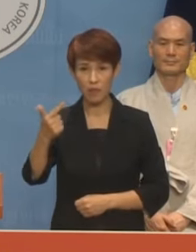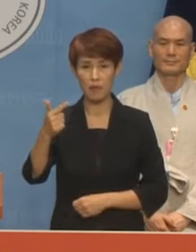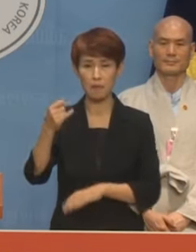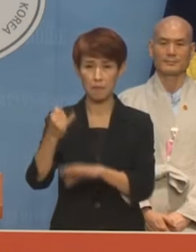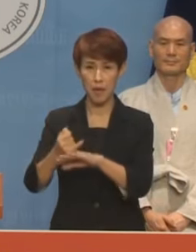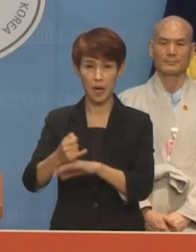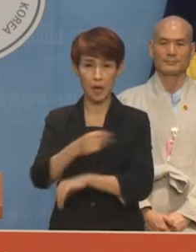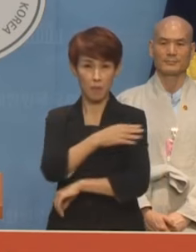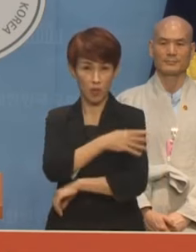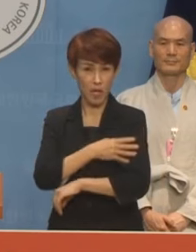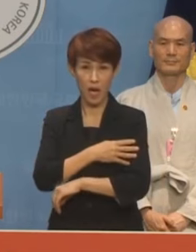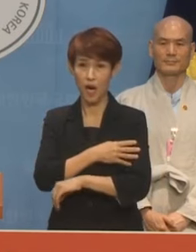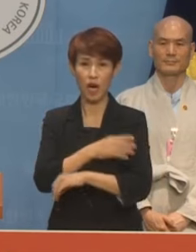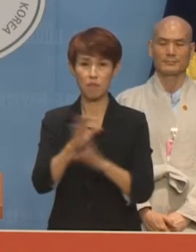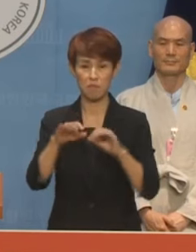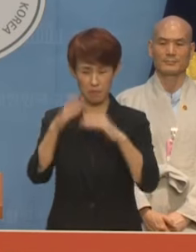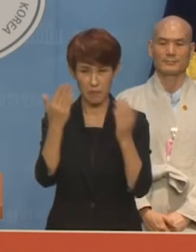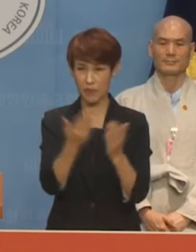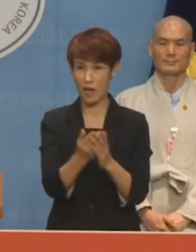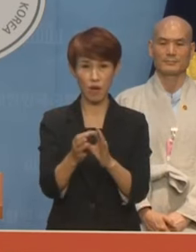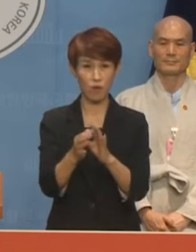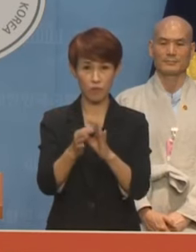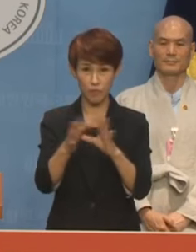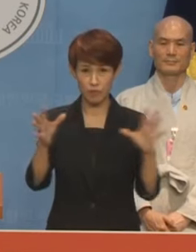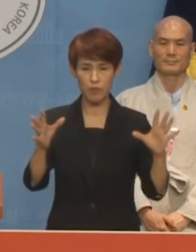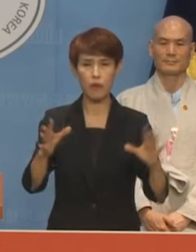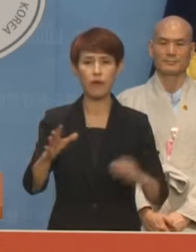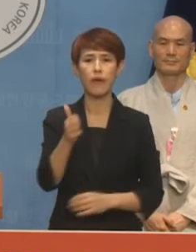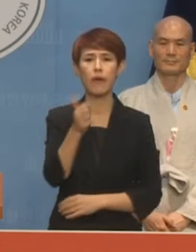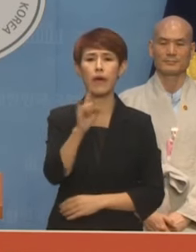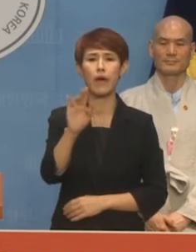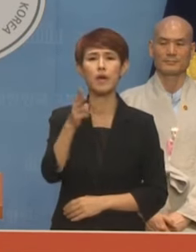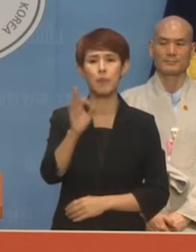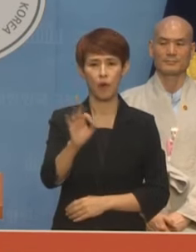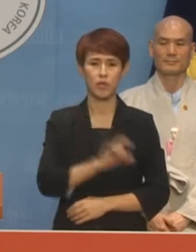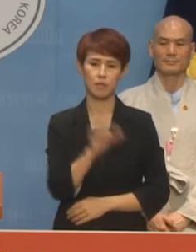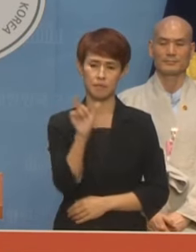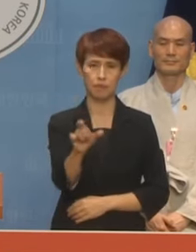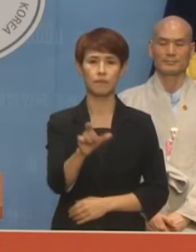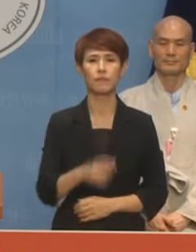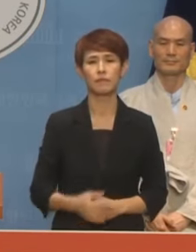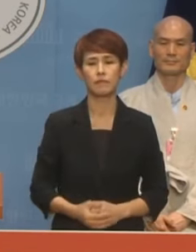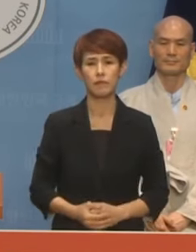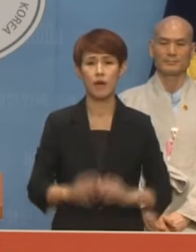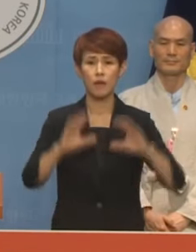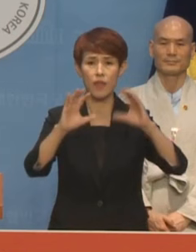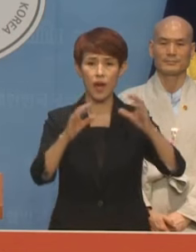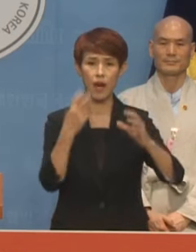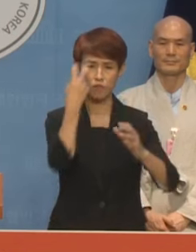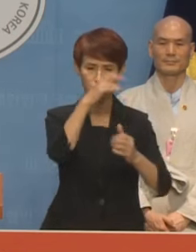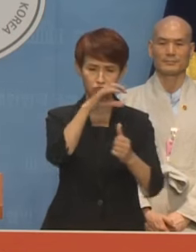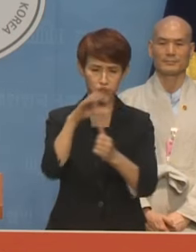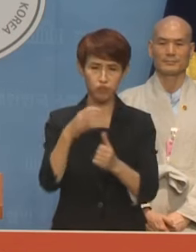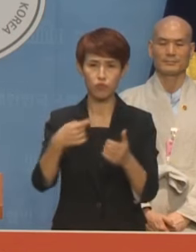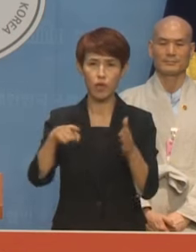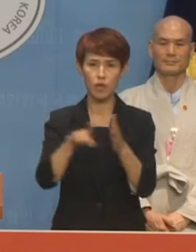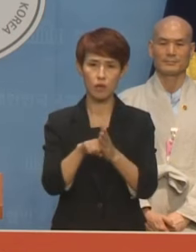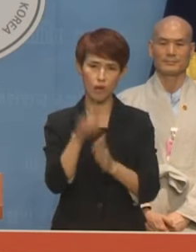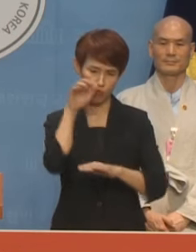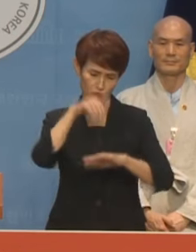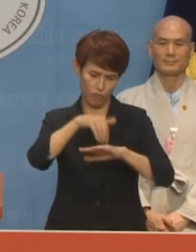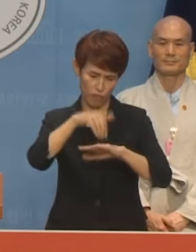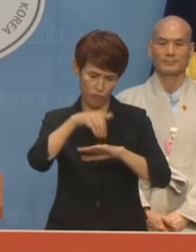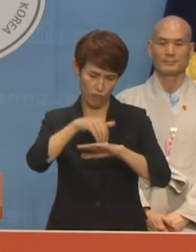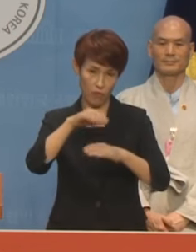병장이건 말단 졸병이건 모두 해병입니다. 나라를 지키기 위한 힘든 훈련